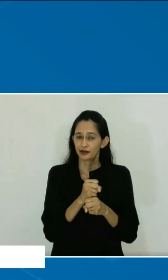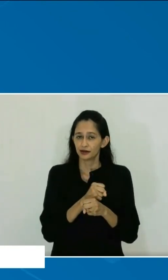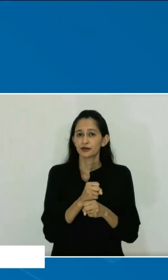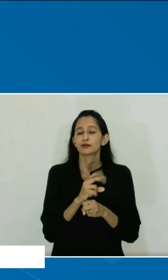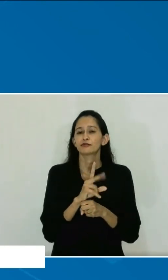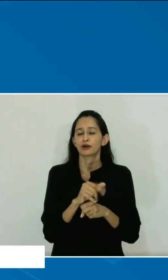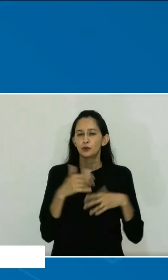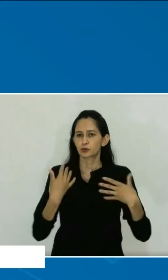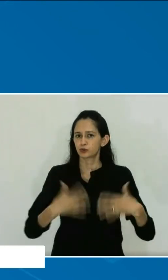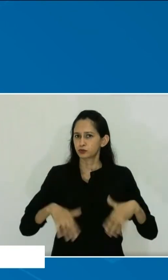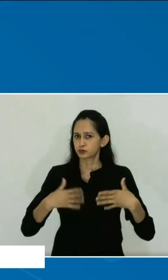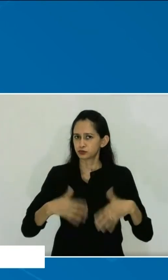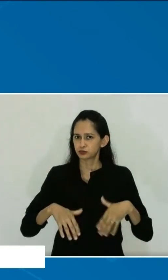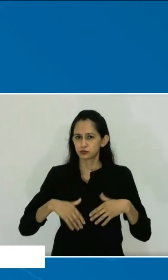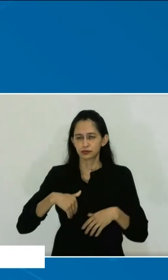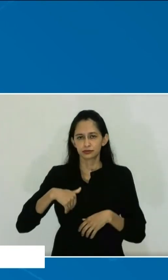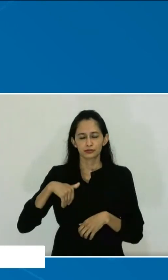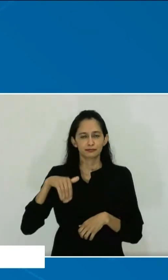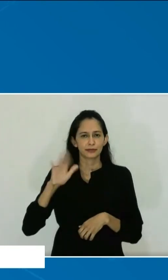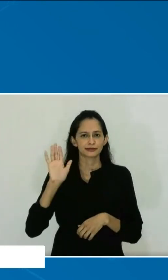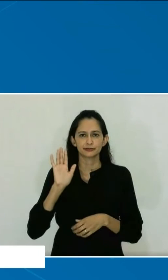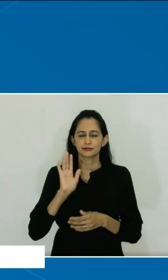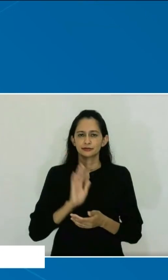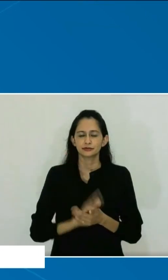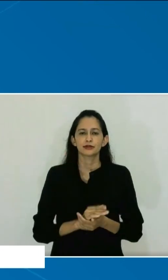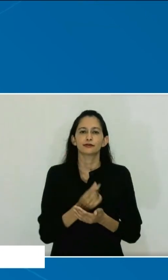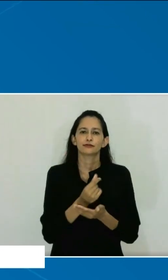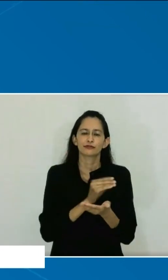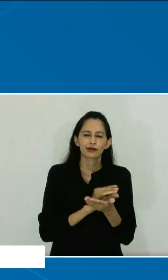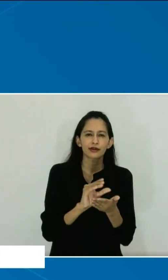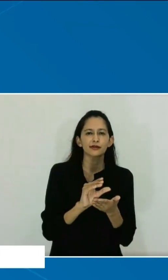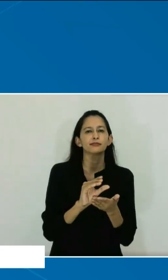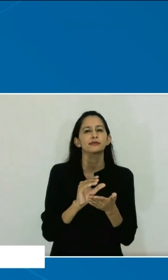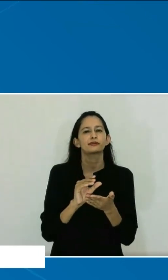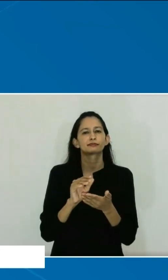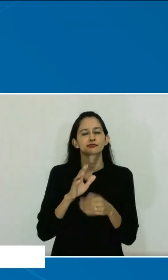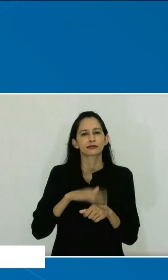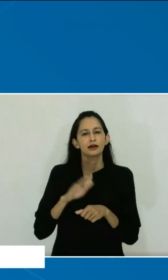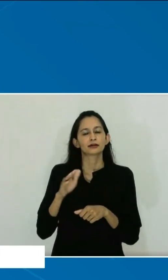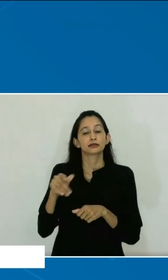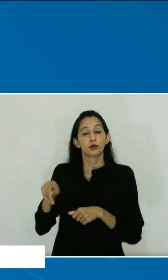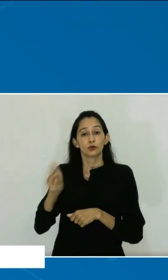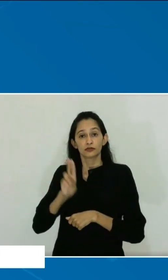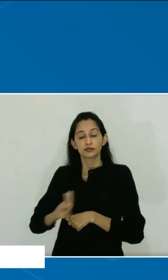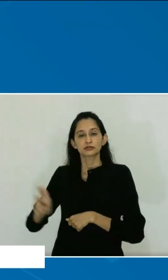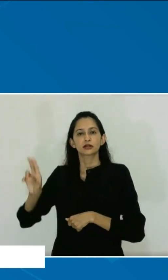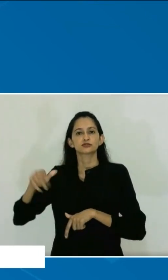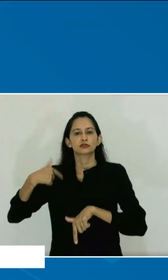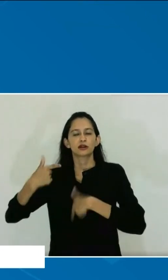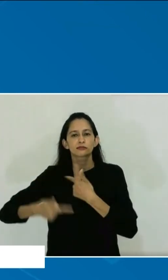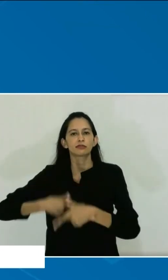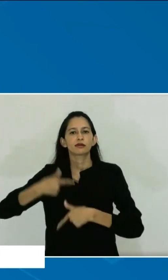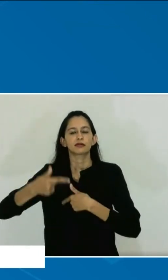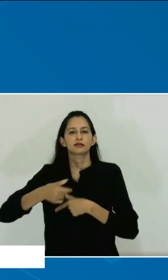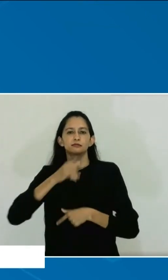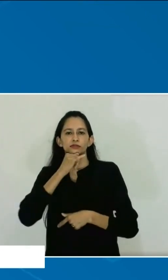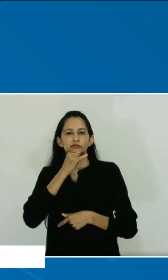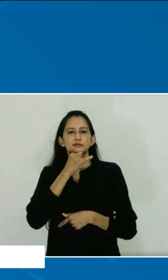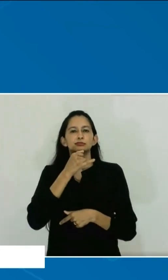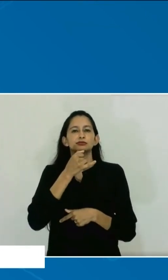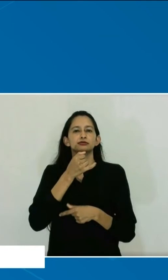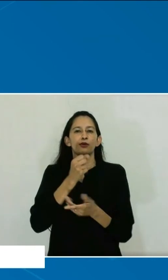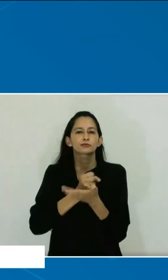demandar muito mais investimento da universidade no tocante a contratos com